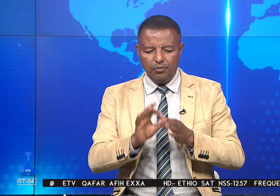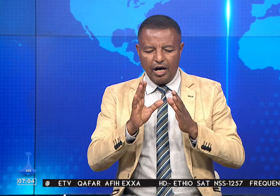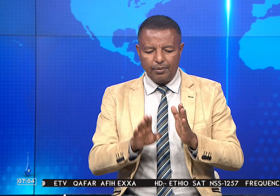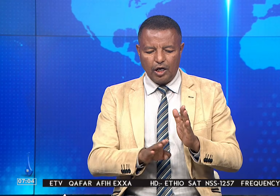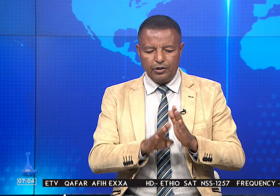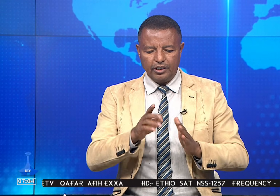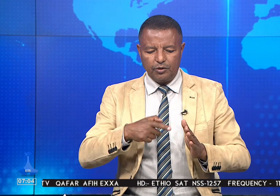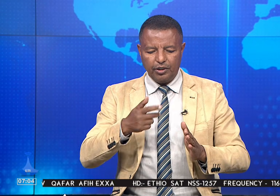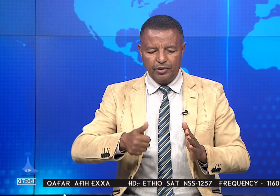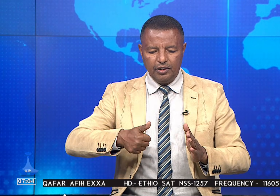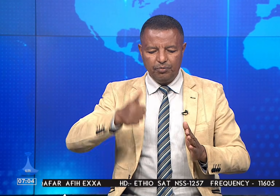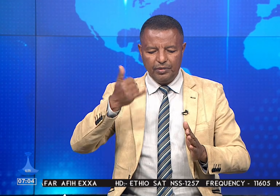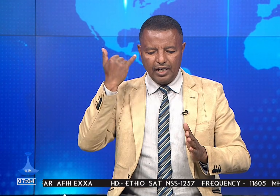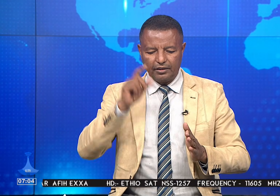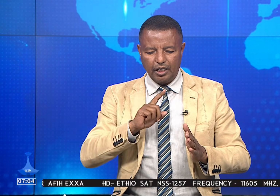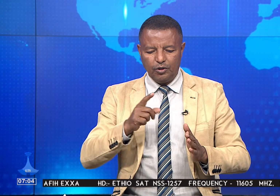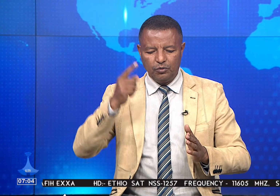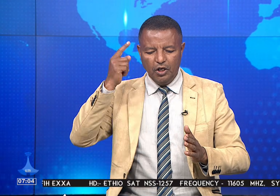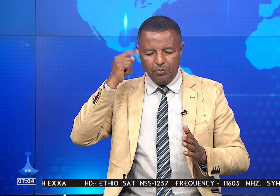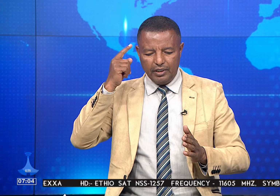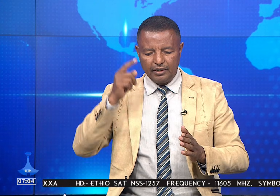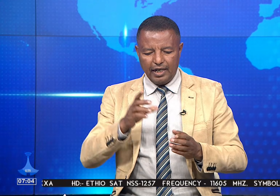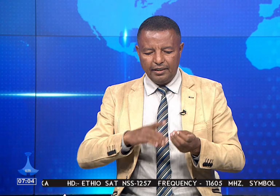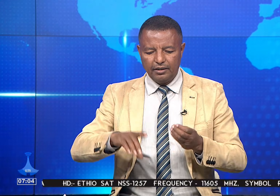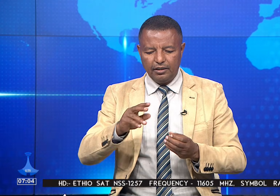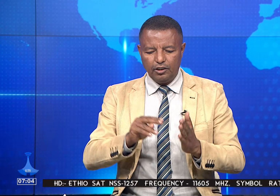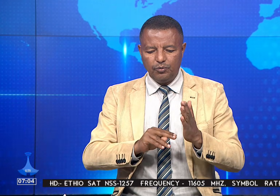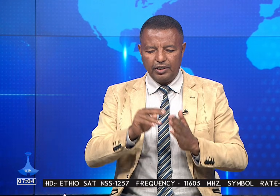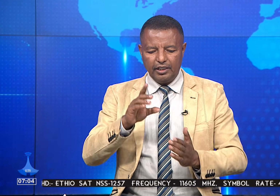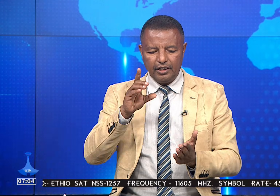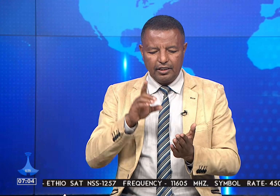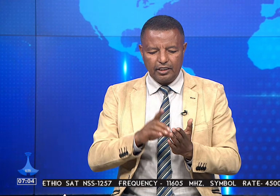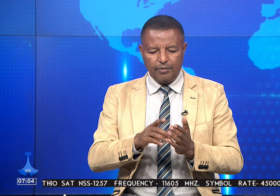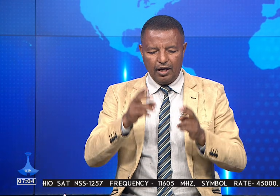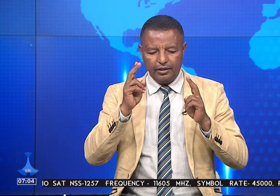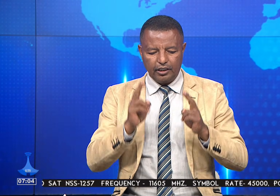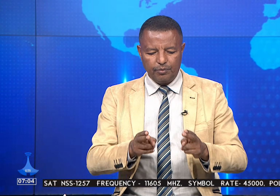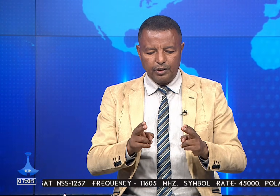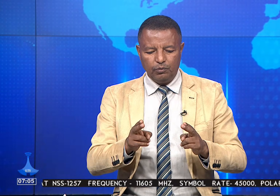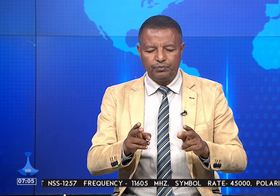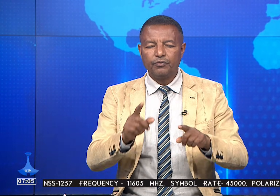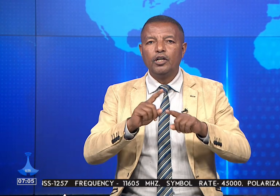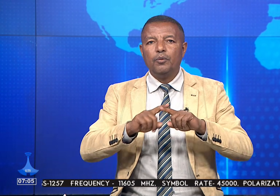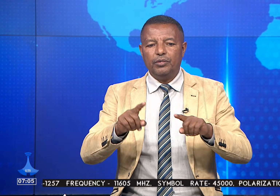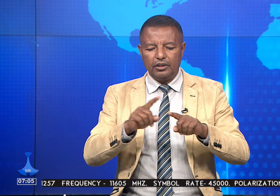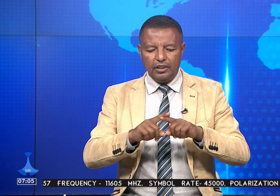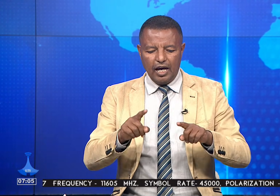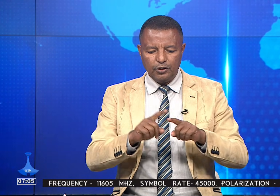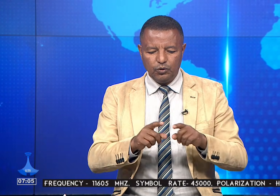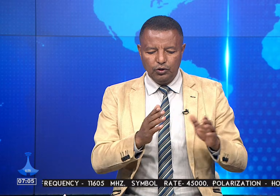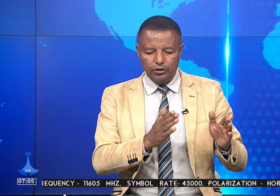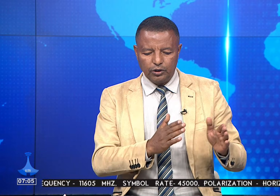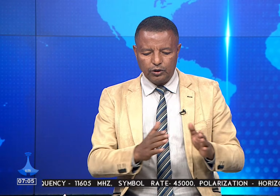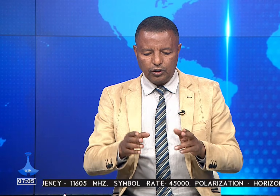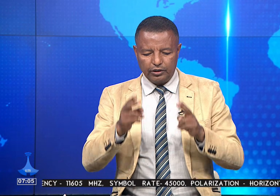ለተሻለ ማህበራዊ እድገት በሚል መሪ ሀሳብ ነው በትግራይ ክልል መቀሌ ከተማ የተከበረው።